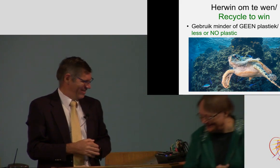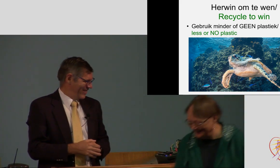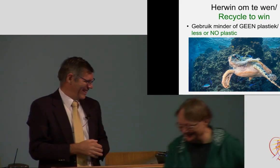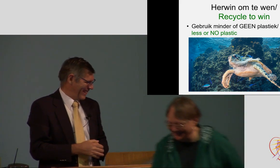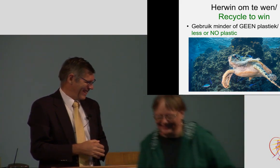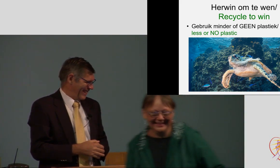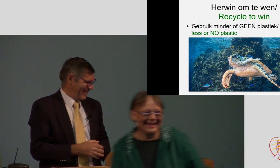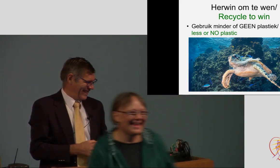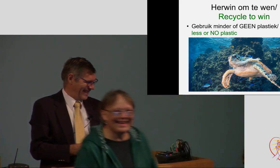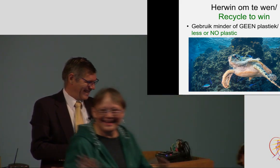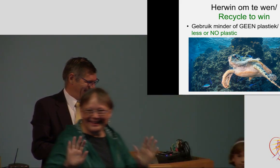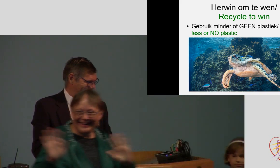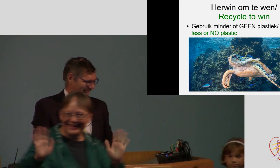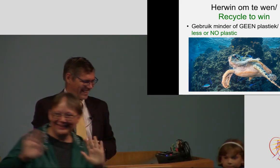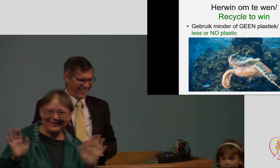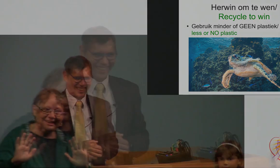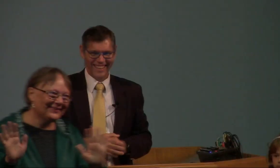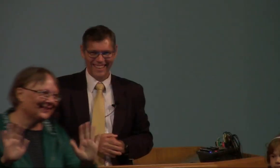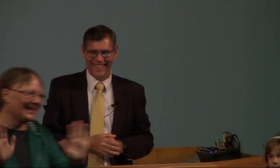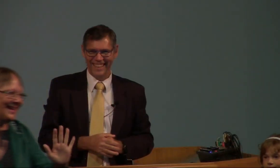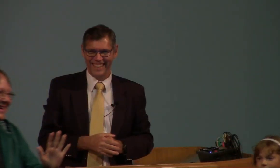Mooi. Pragtig.